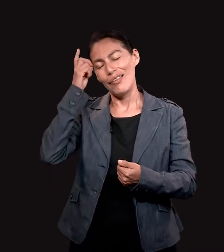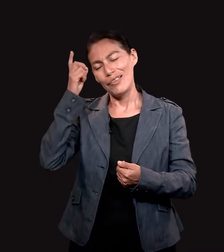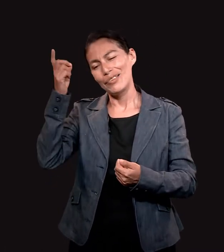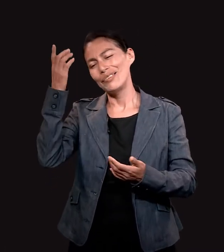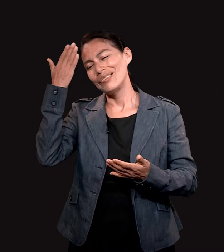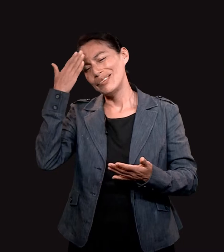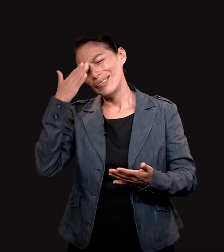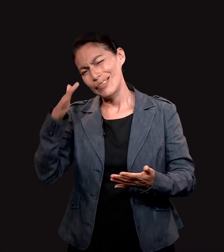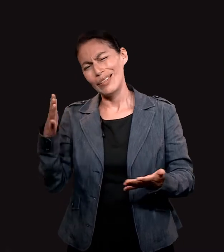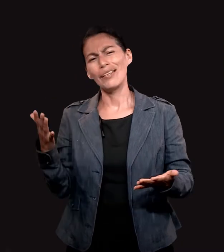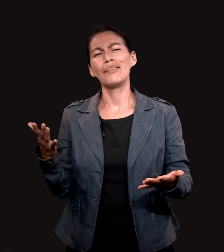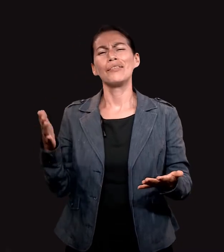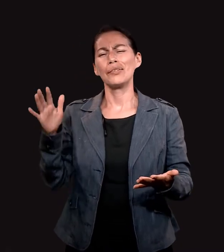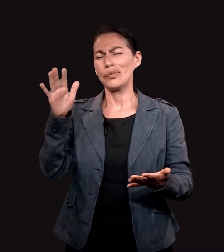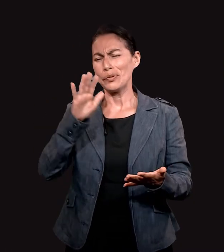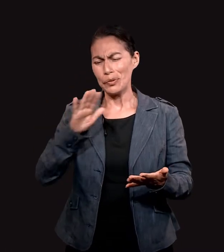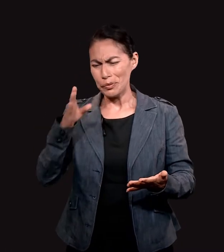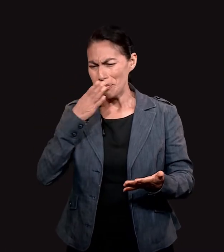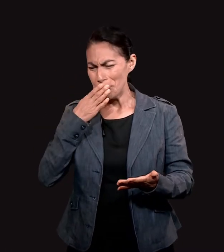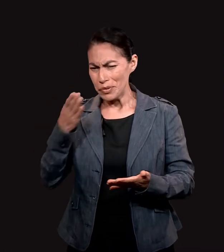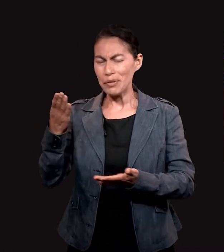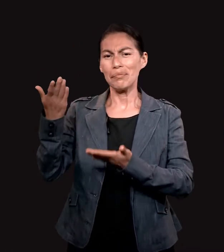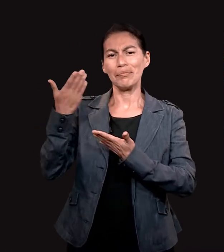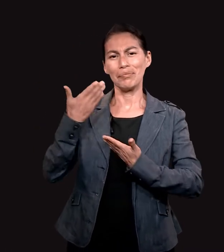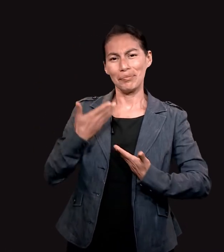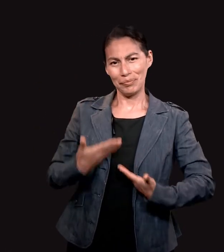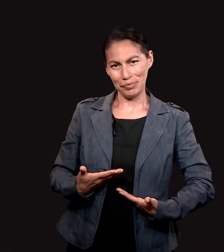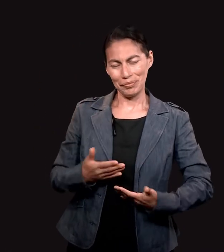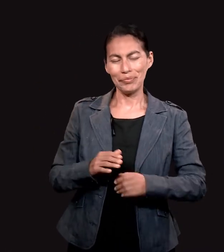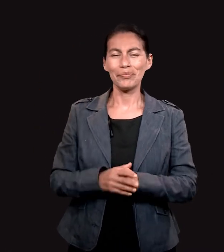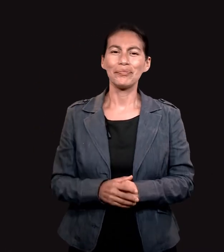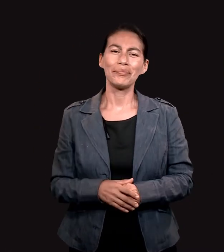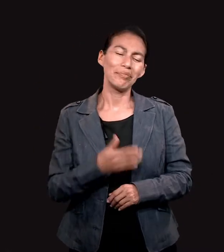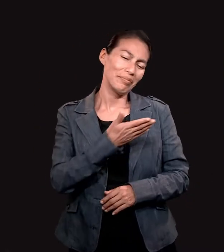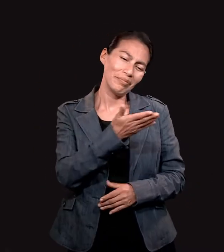Dios trascienden todo beneficio para nosotros.